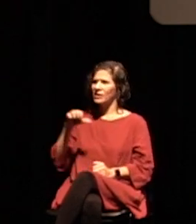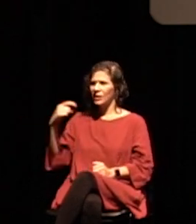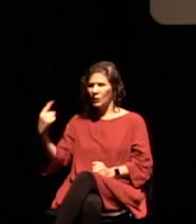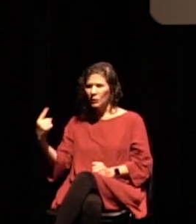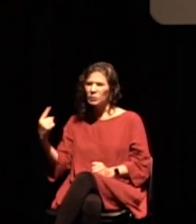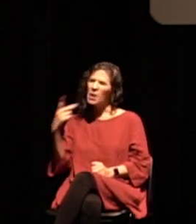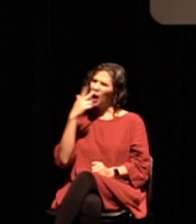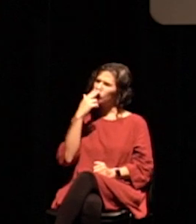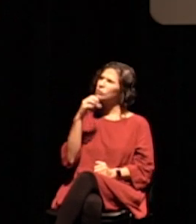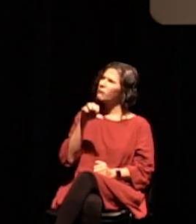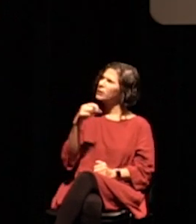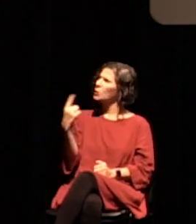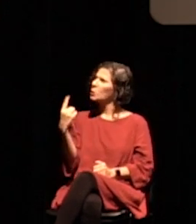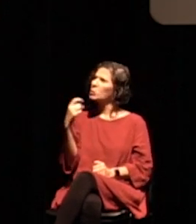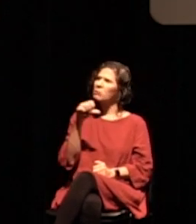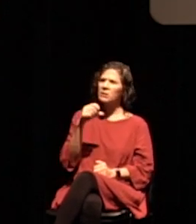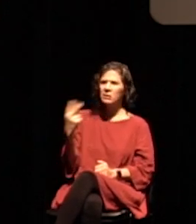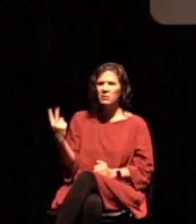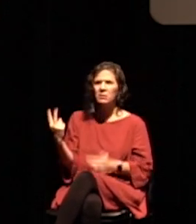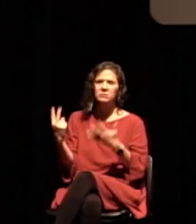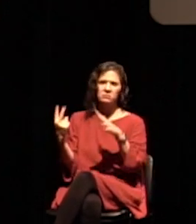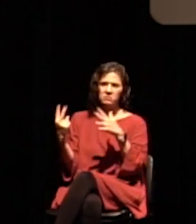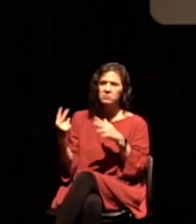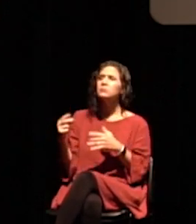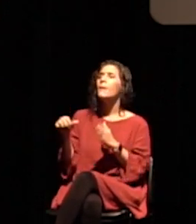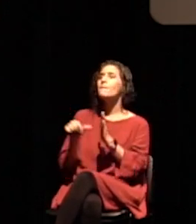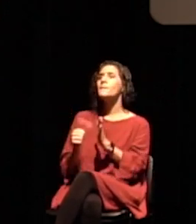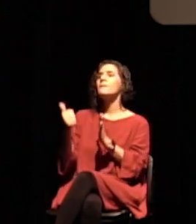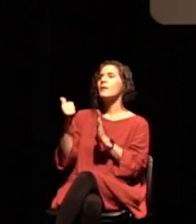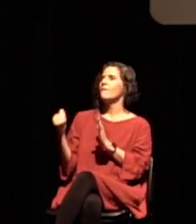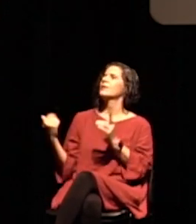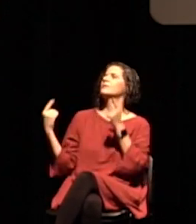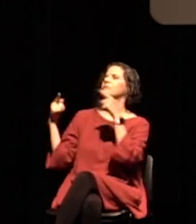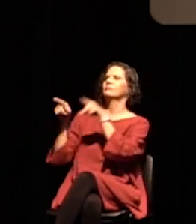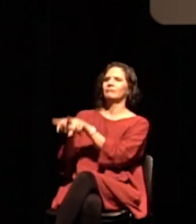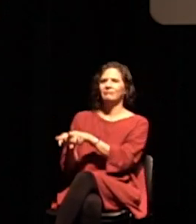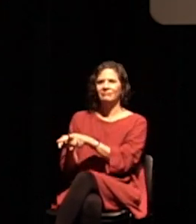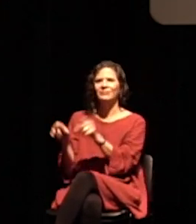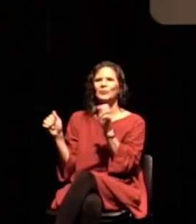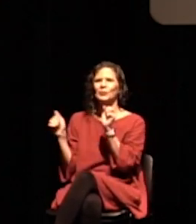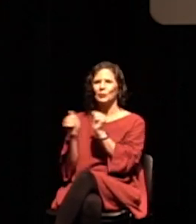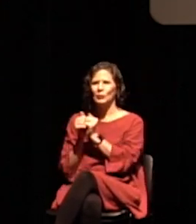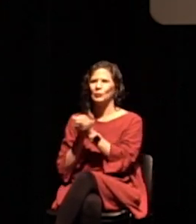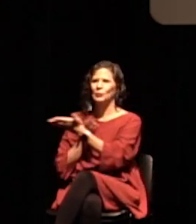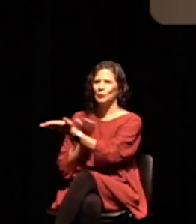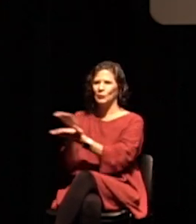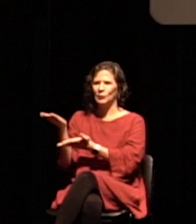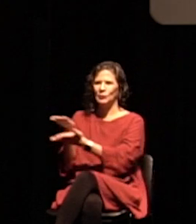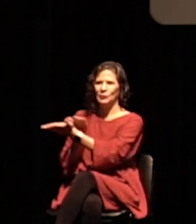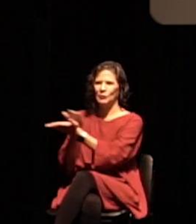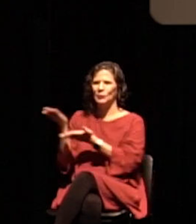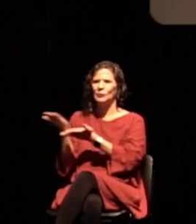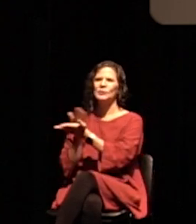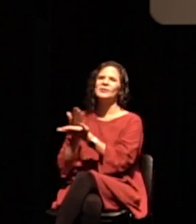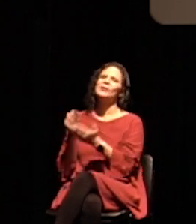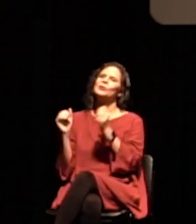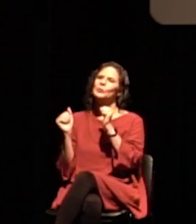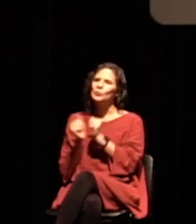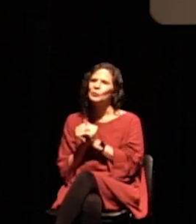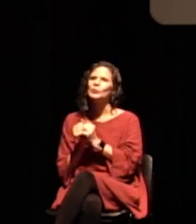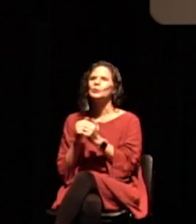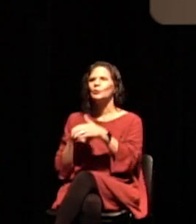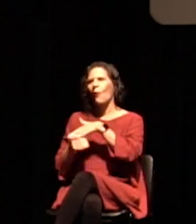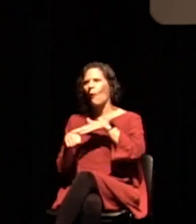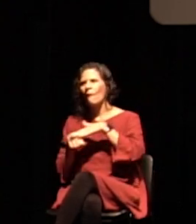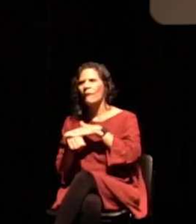1991 ou 92, pela primeira vez, aí houve um envolvimento de estúdio, de